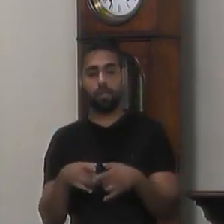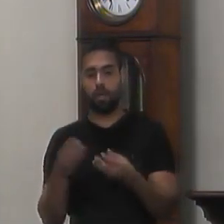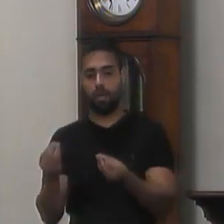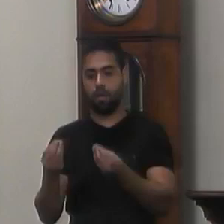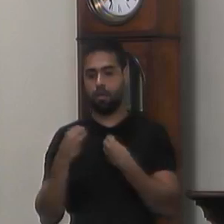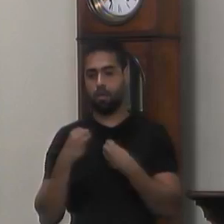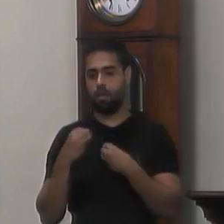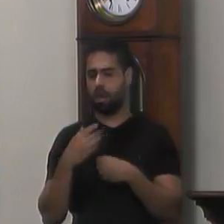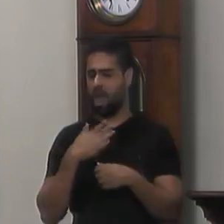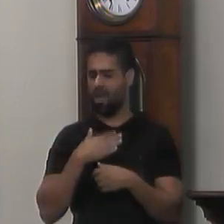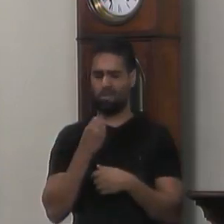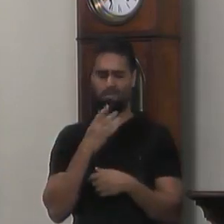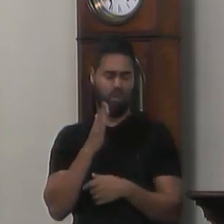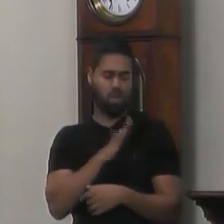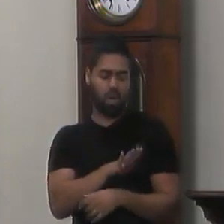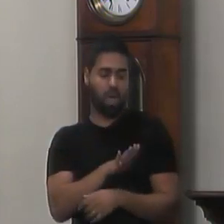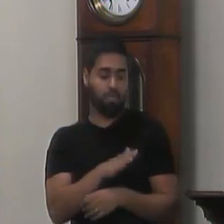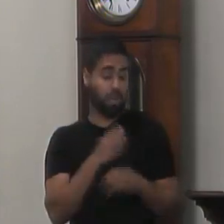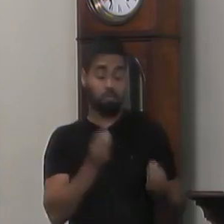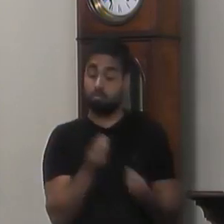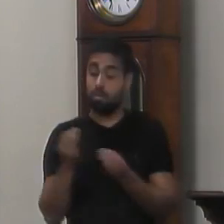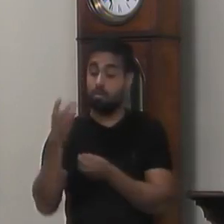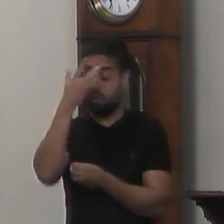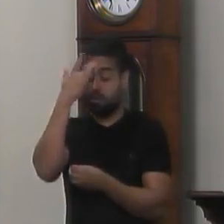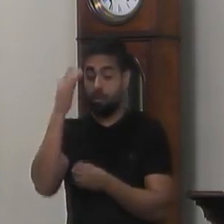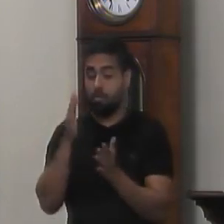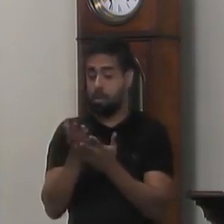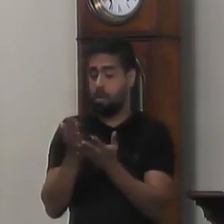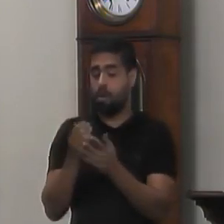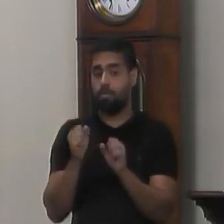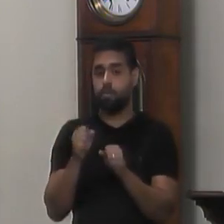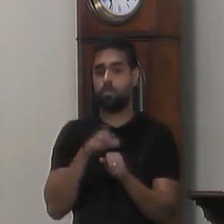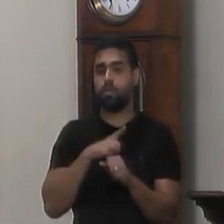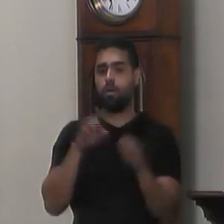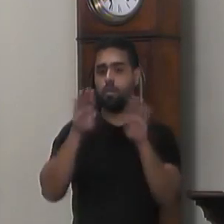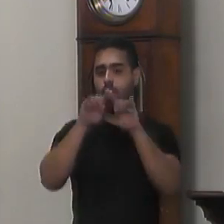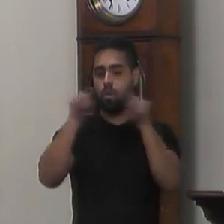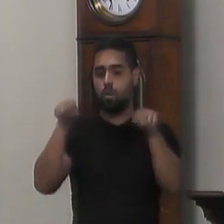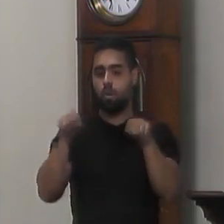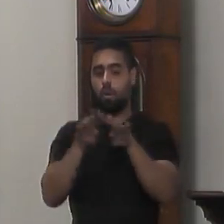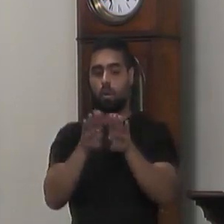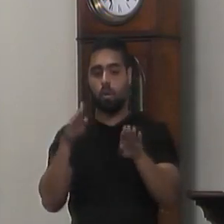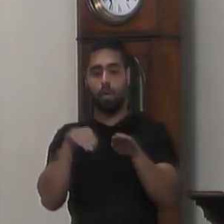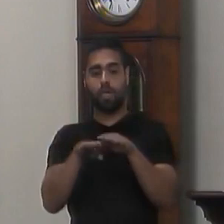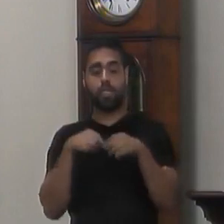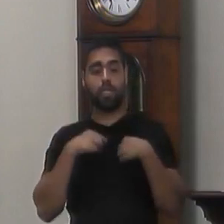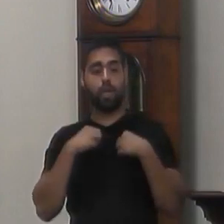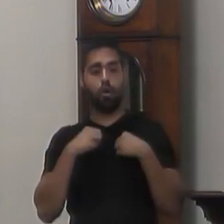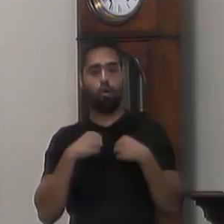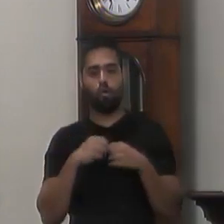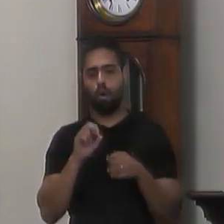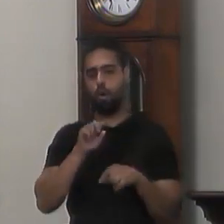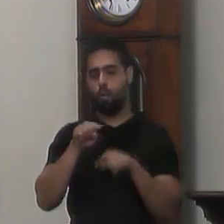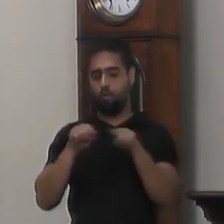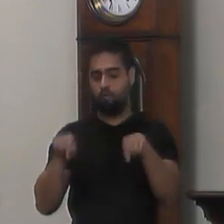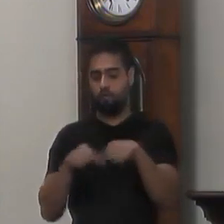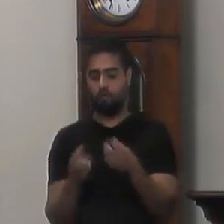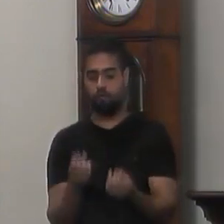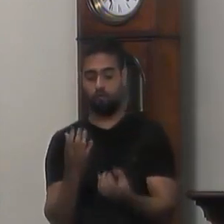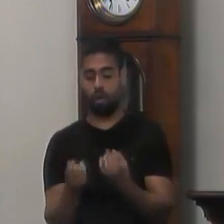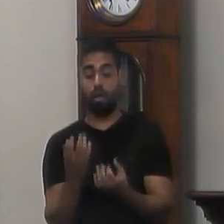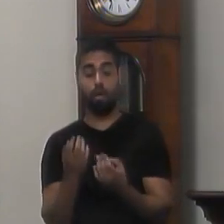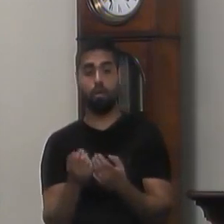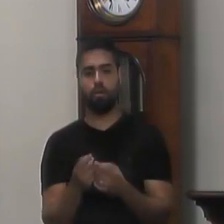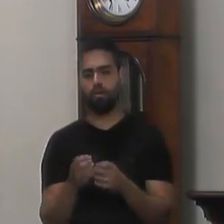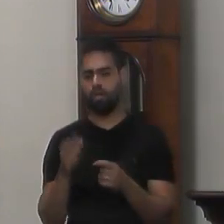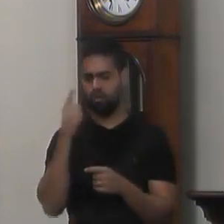Não serve para um, não serve para outro. Então você lá, se você tem um guarda-roupa, um fogão, o que é que seja na sua casa que você quer jogar fora,